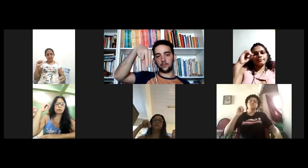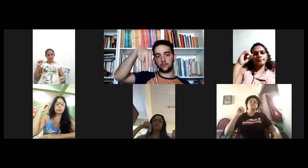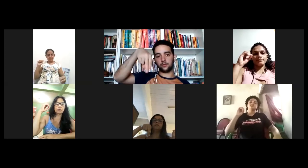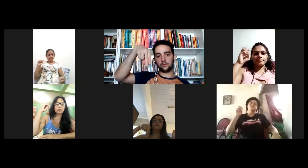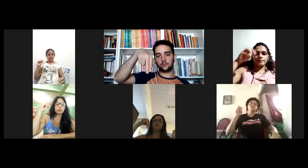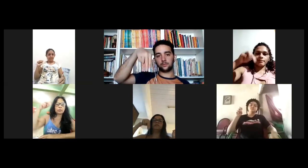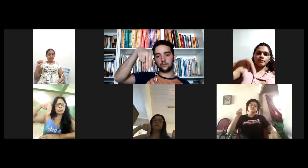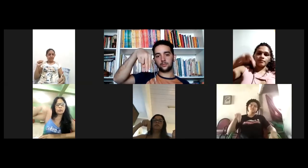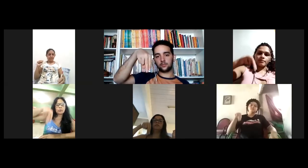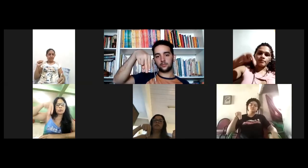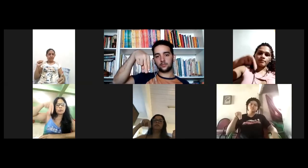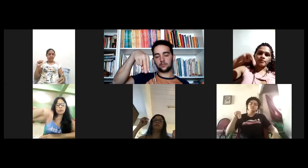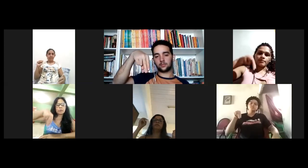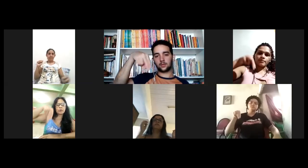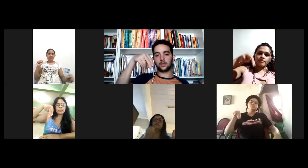novembro